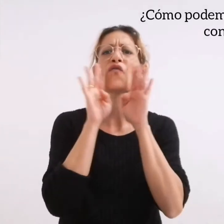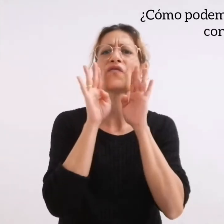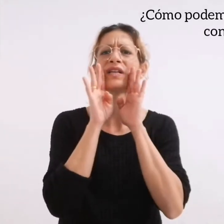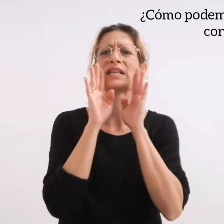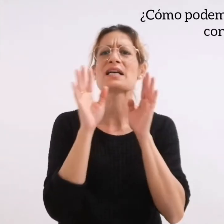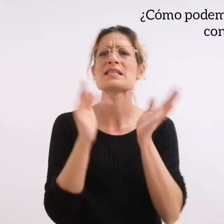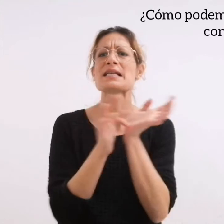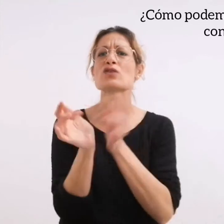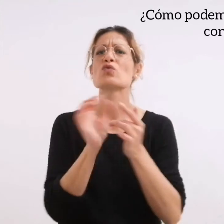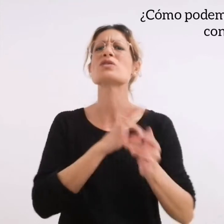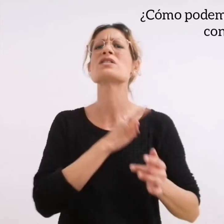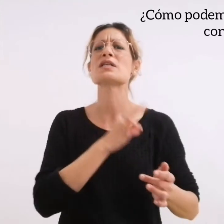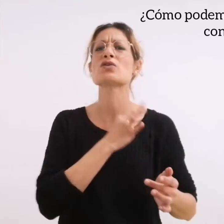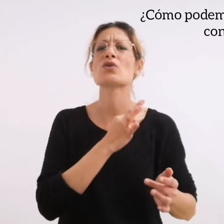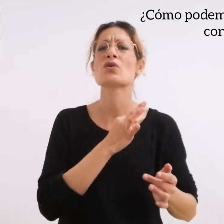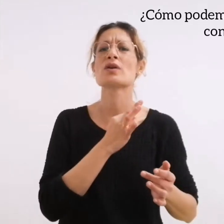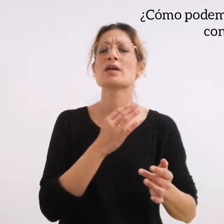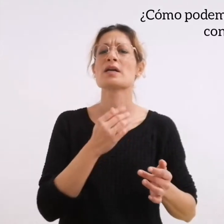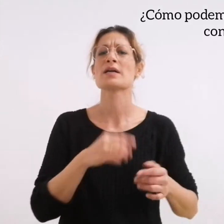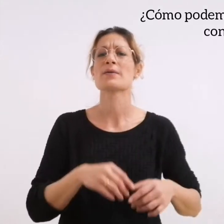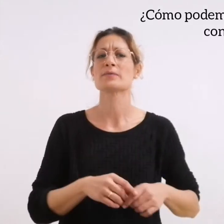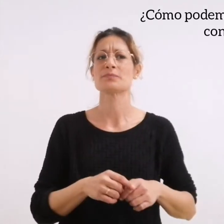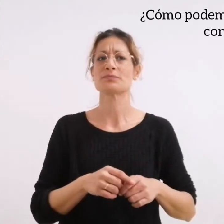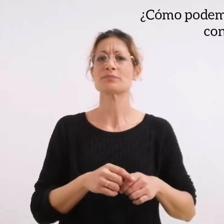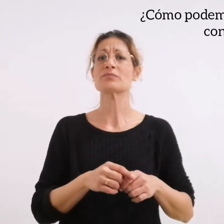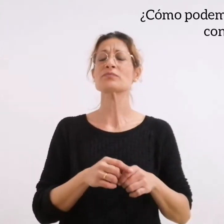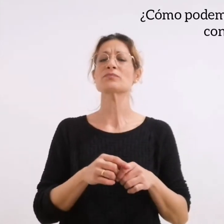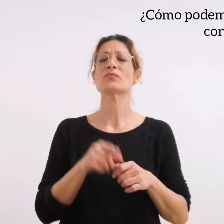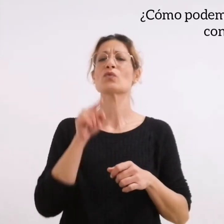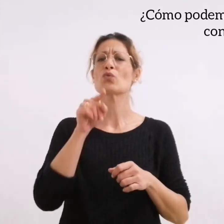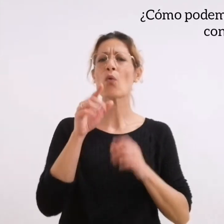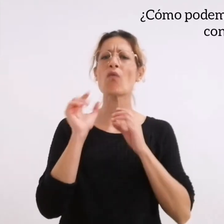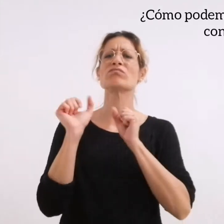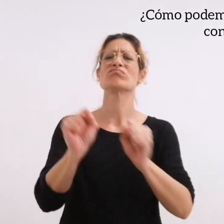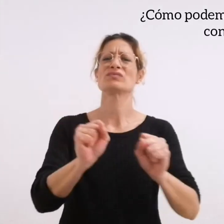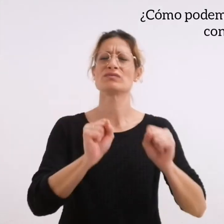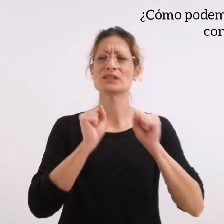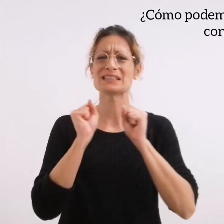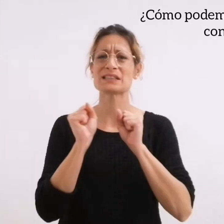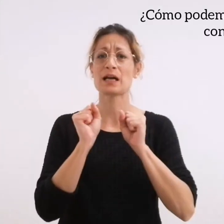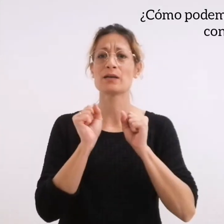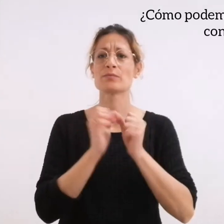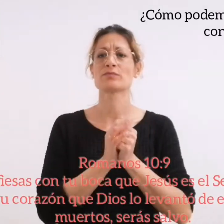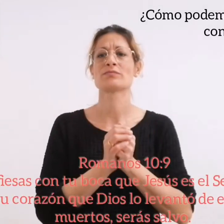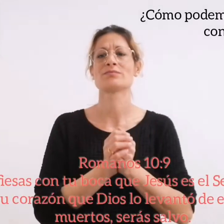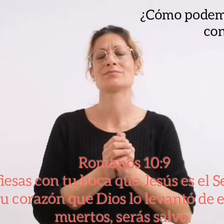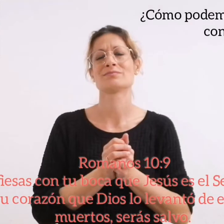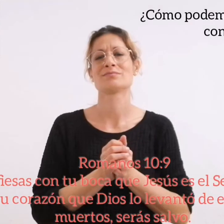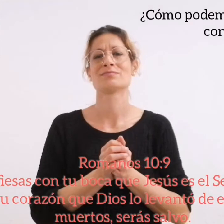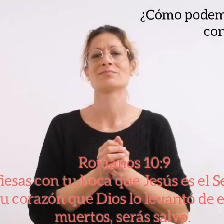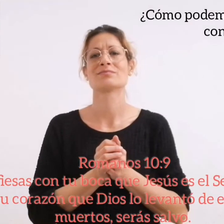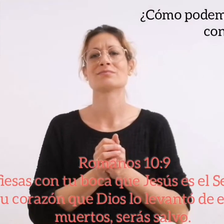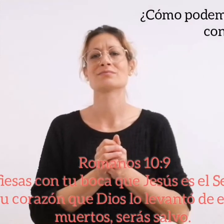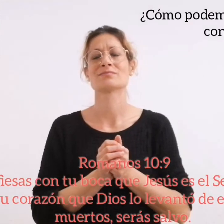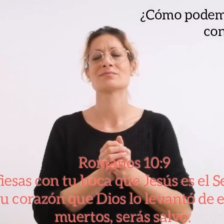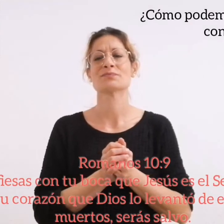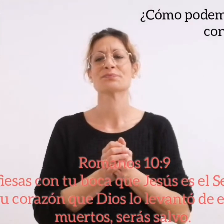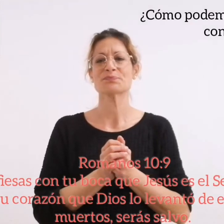creyeres en tu corazón que Dios lo levantó de los muertos, serás salvo. Porque con el corazón se cree para justicia, pero con la